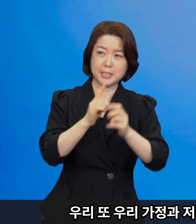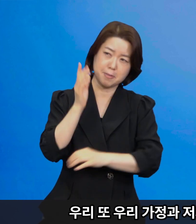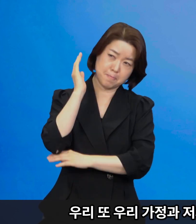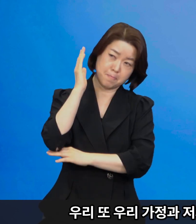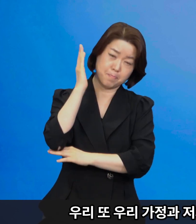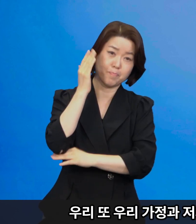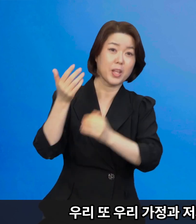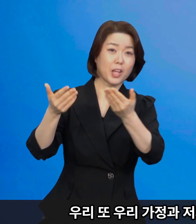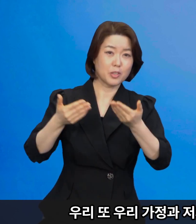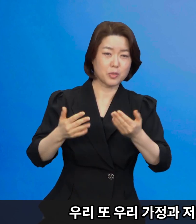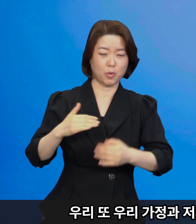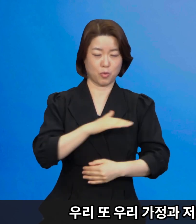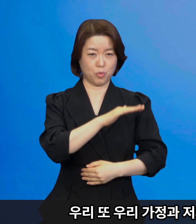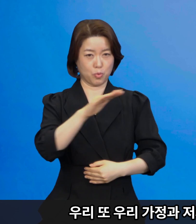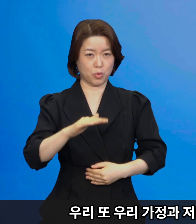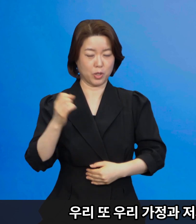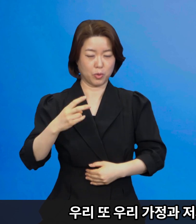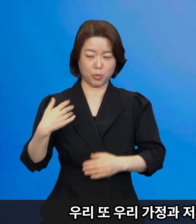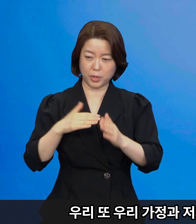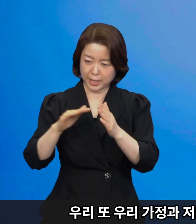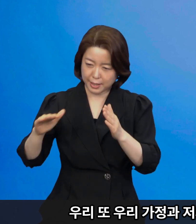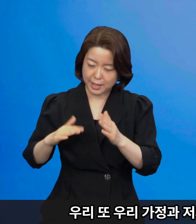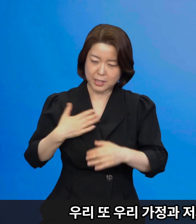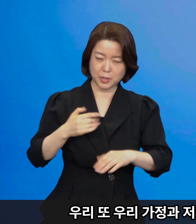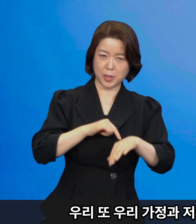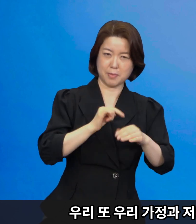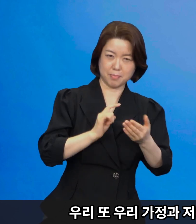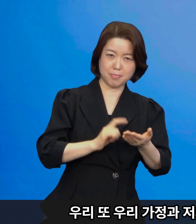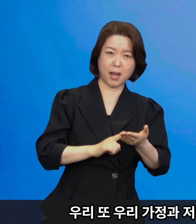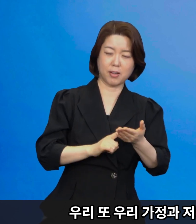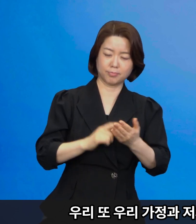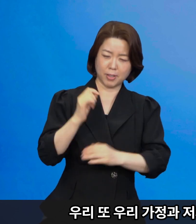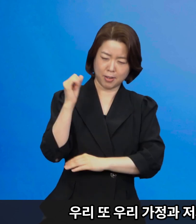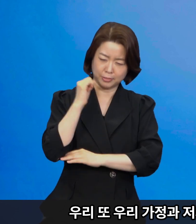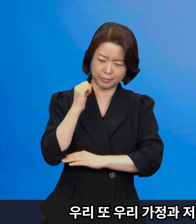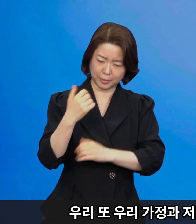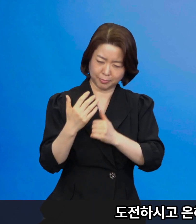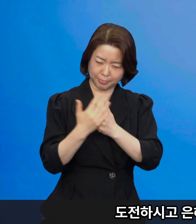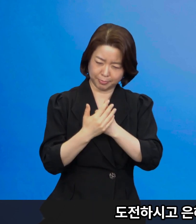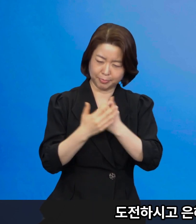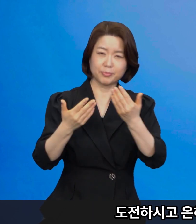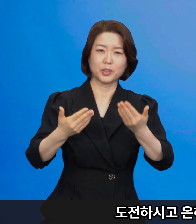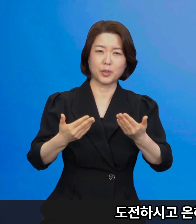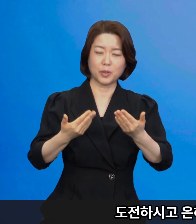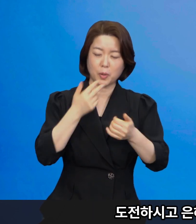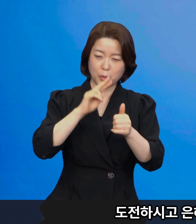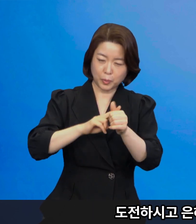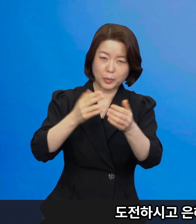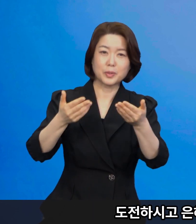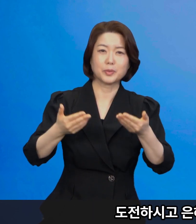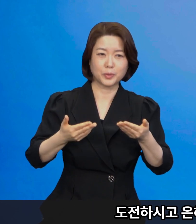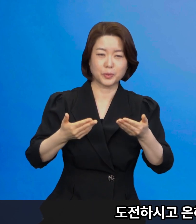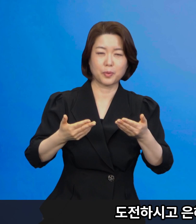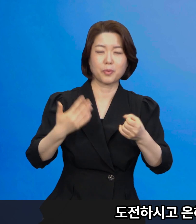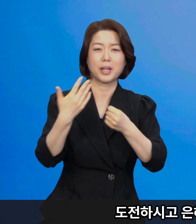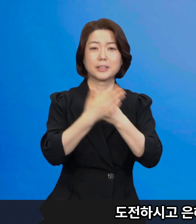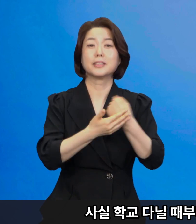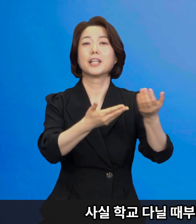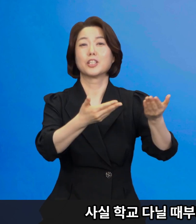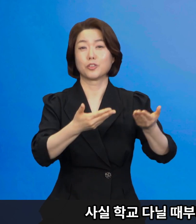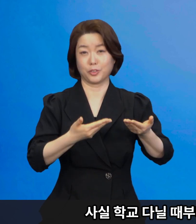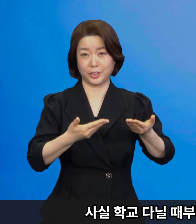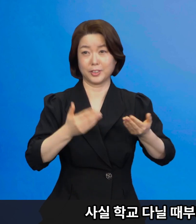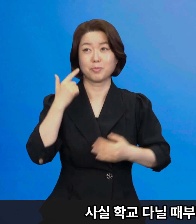전해주셔서 우리 가정과 저의 마음을 움직이실 뿐 아니라 도전하시고 은혜를 베풀어